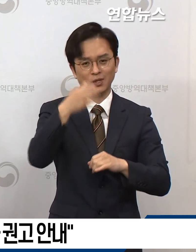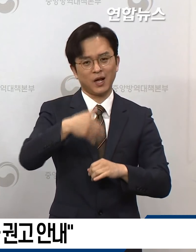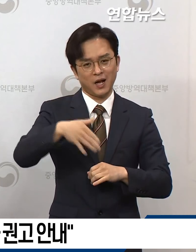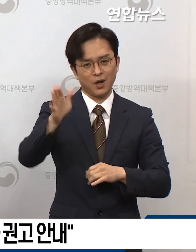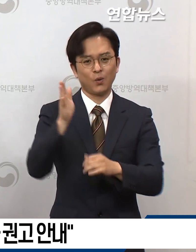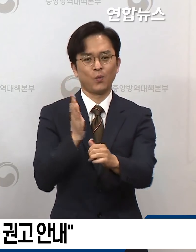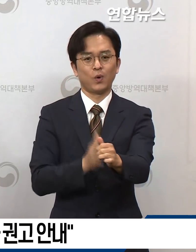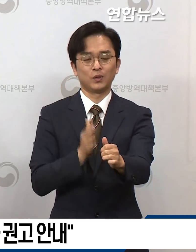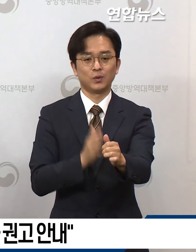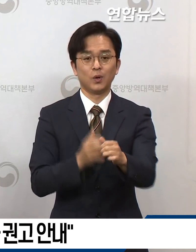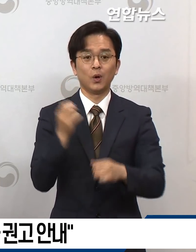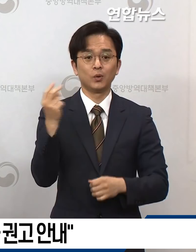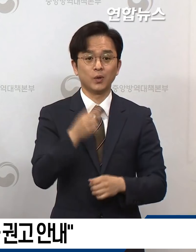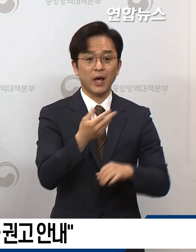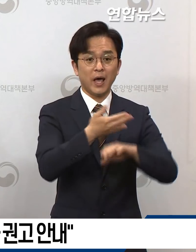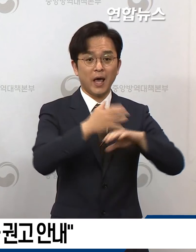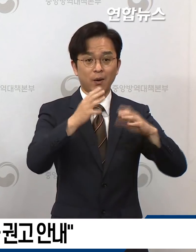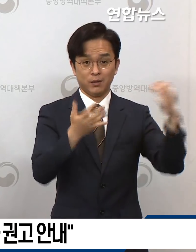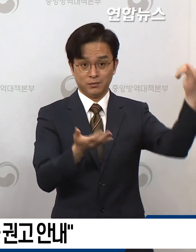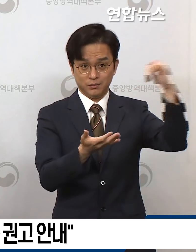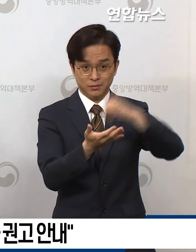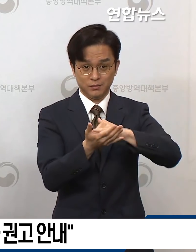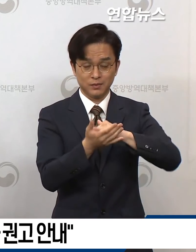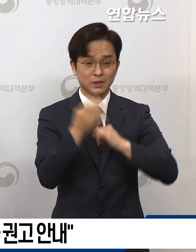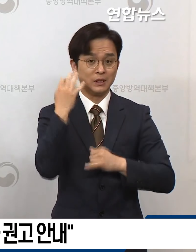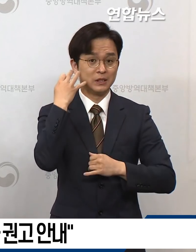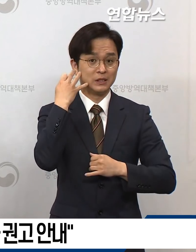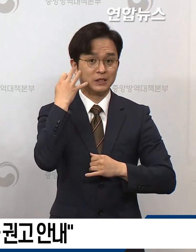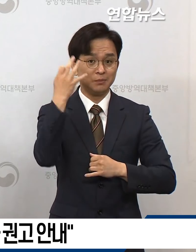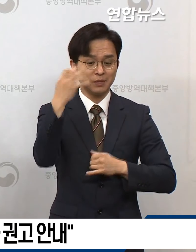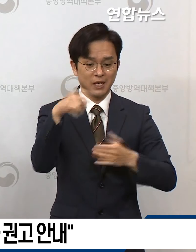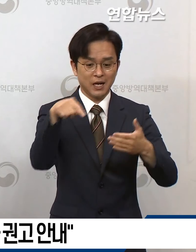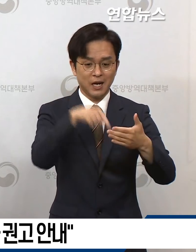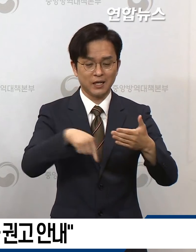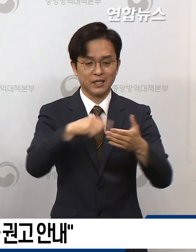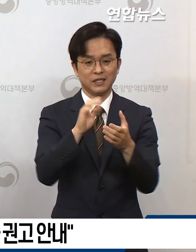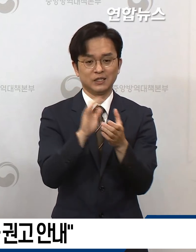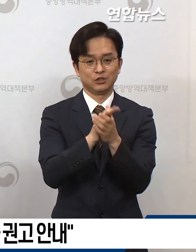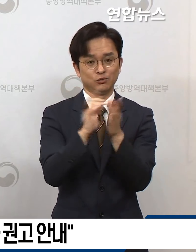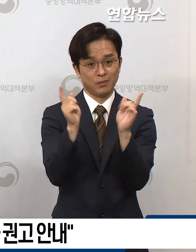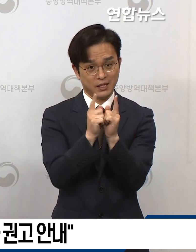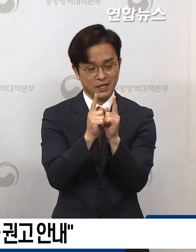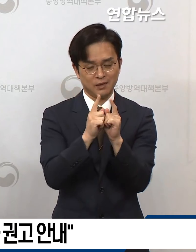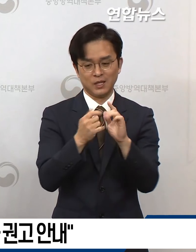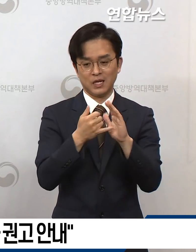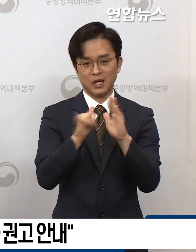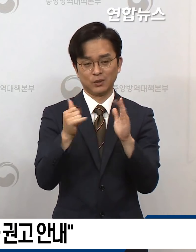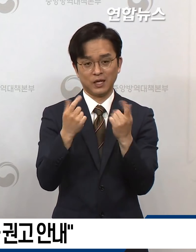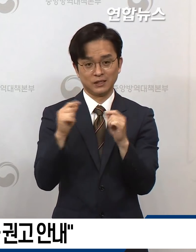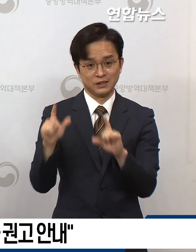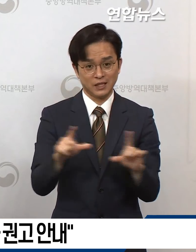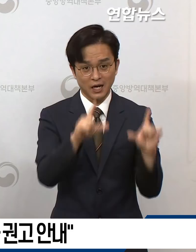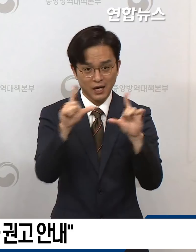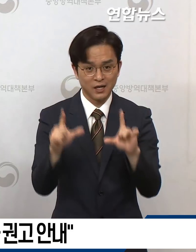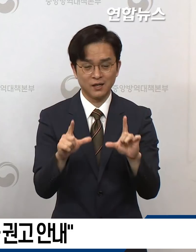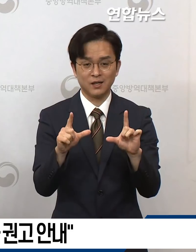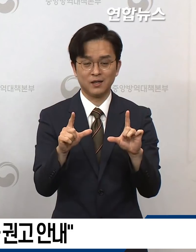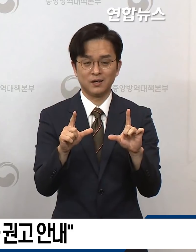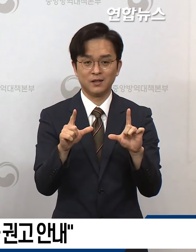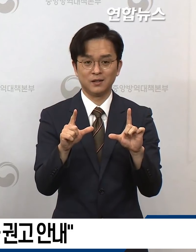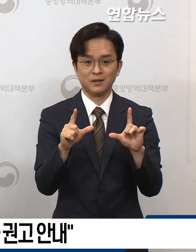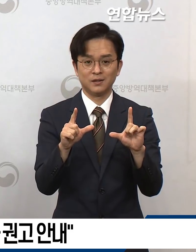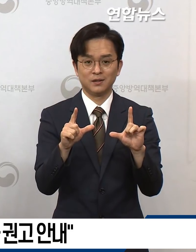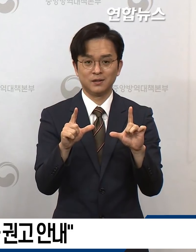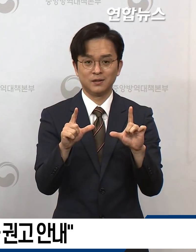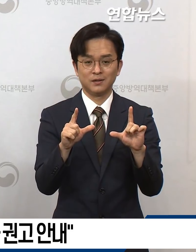14일 이내에 가족, 친구, 지인과 접촉한 경우 또한 지역사회 유행 양상을 고려해서